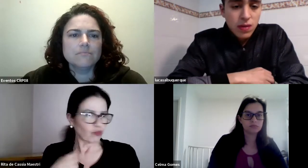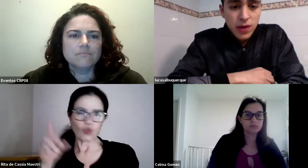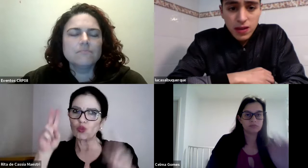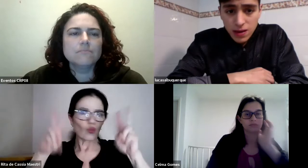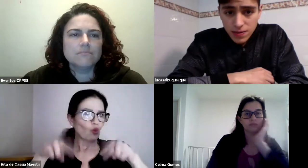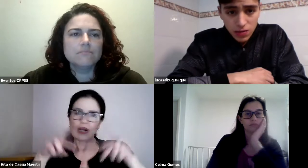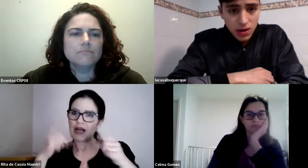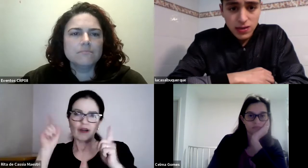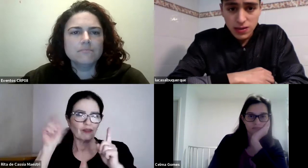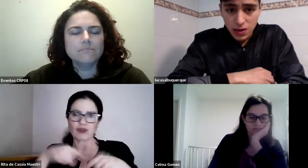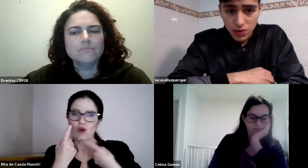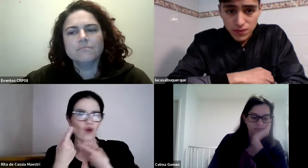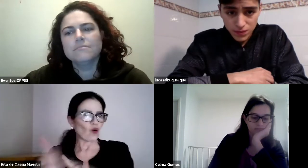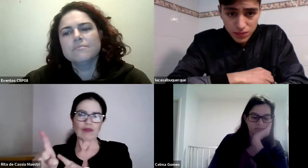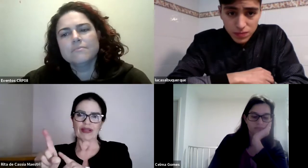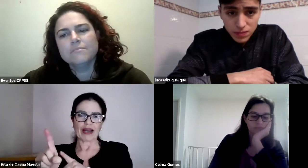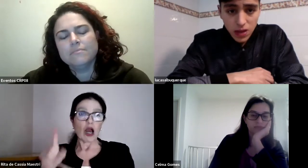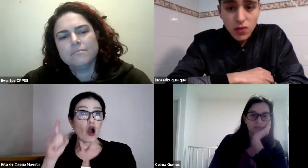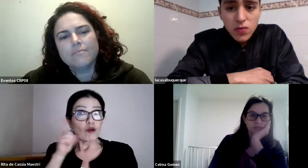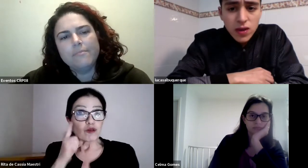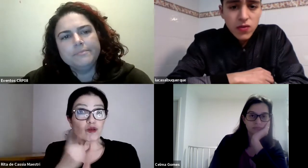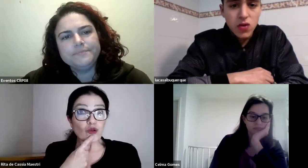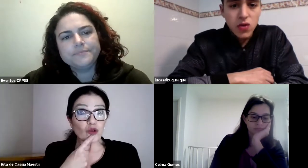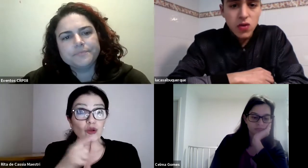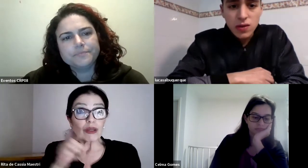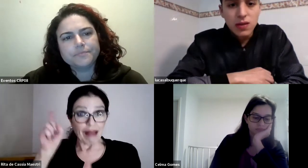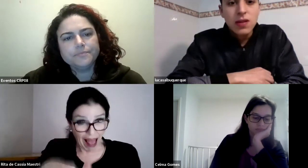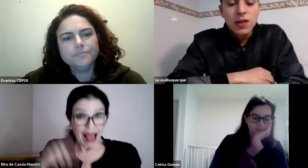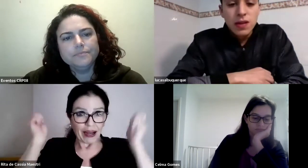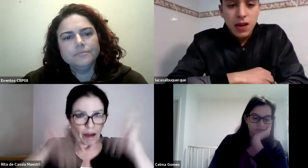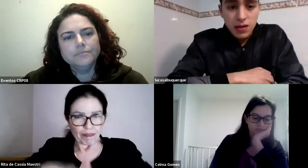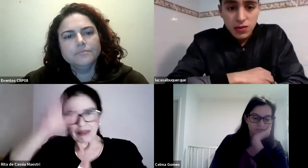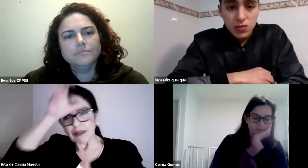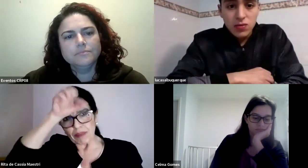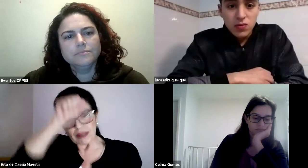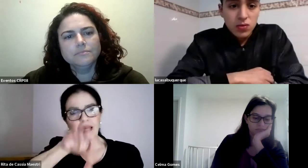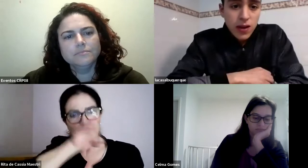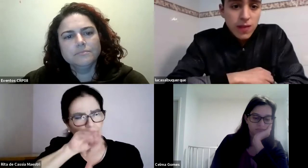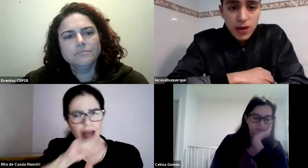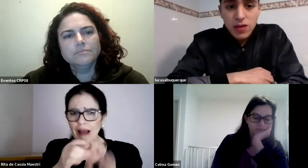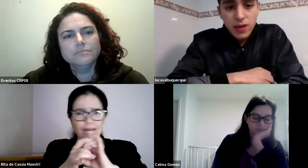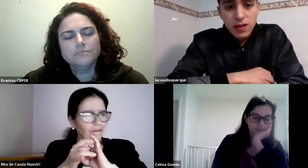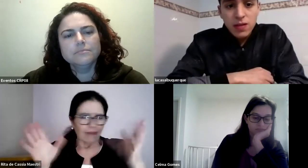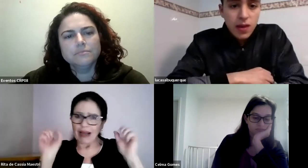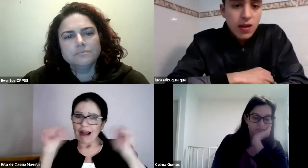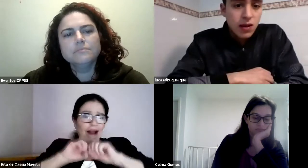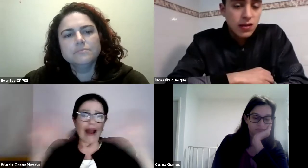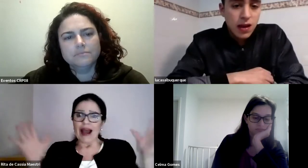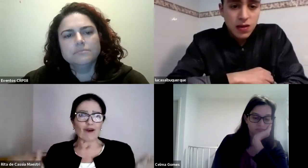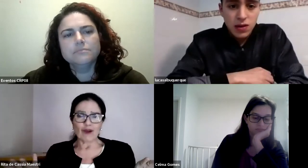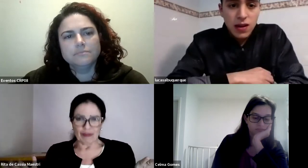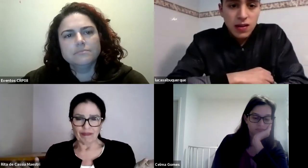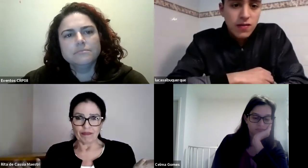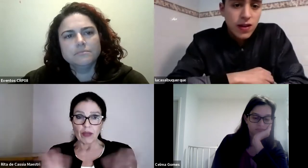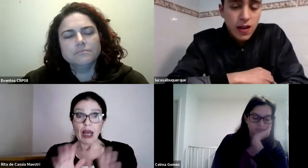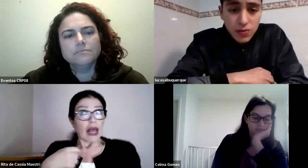surdo aprender a oralização. Eu nunca fui contra isso. O surdo é capaz de aprender também a oralidade.